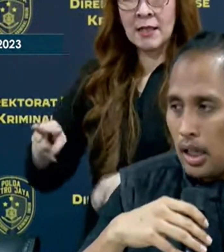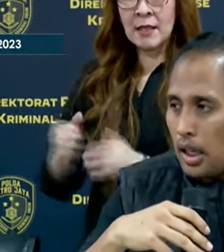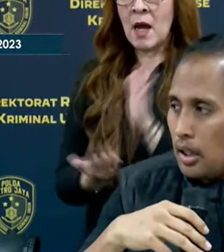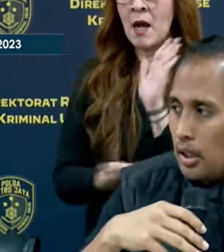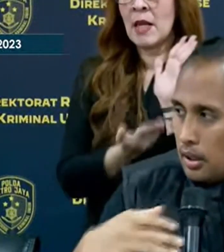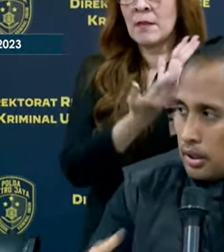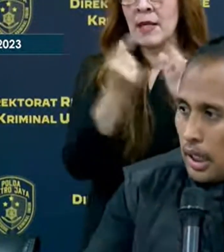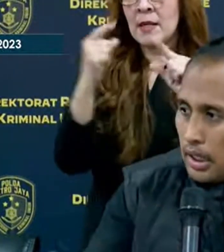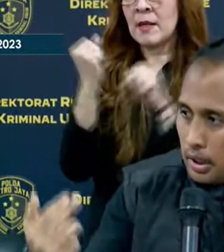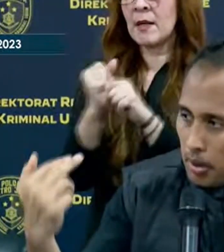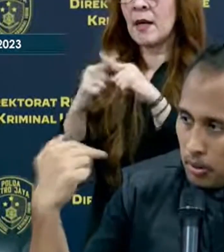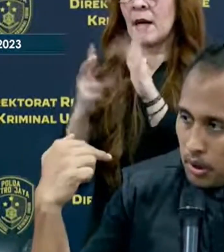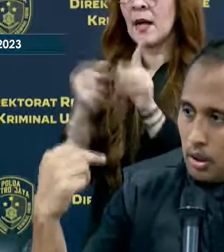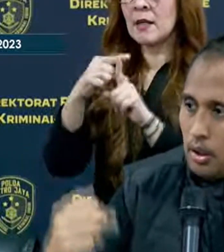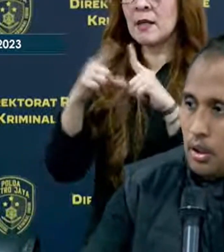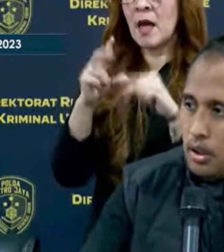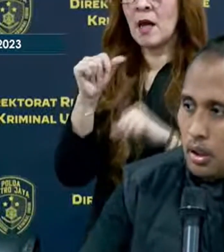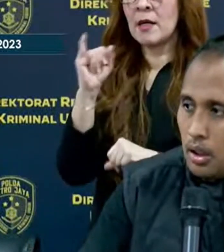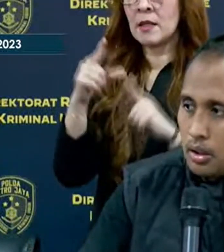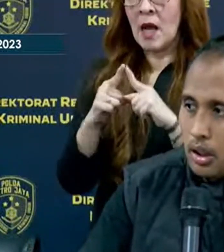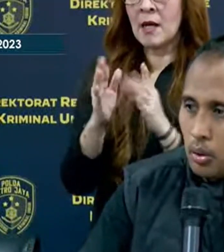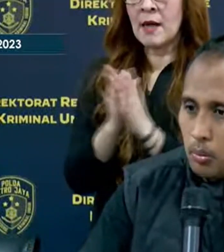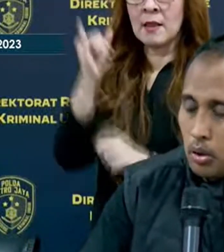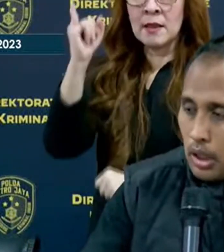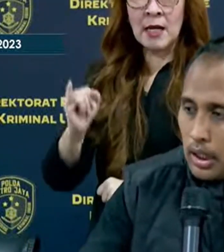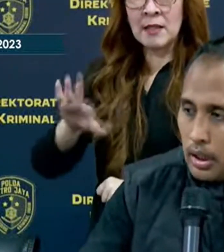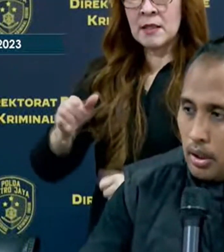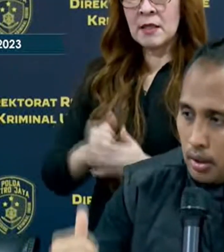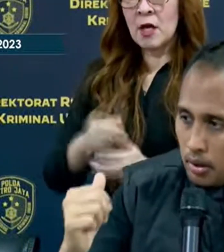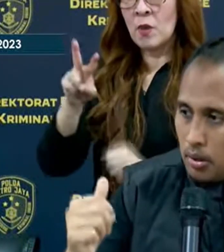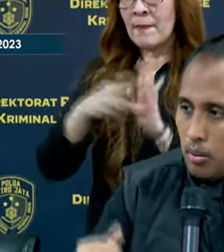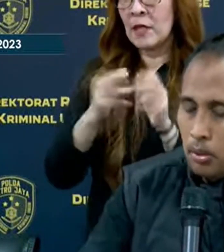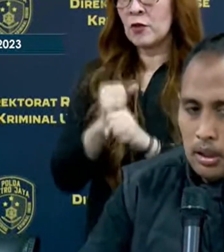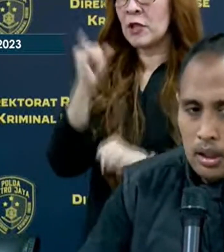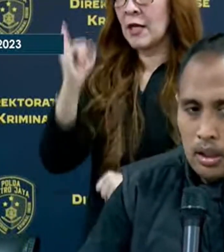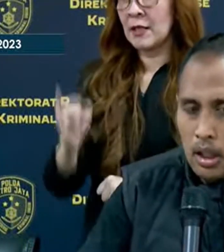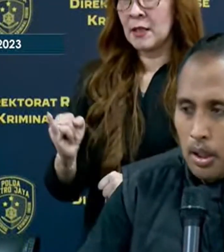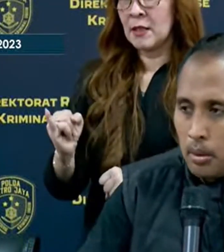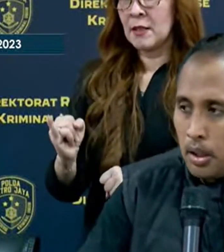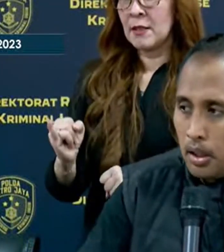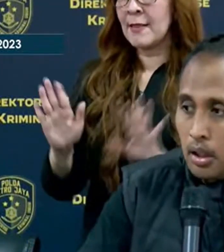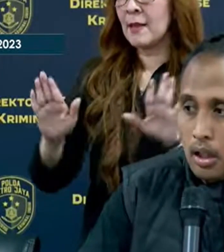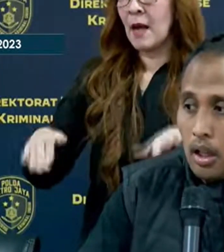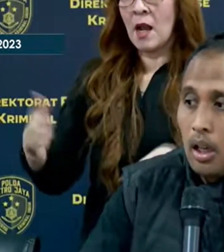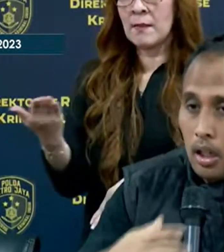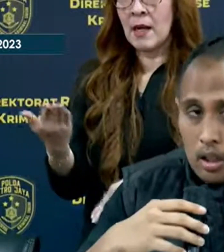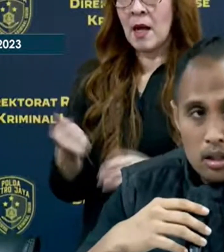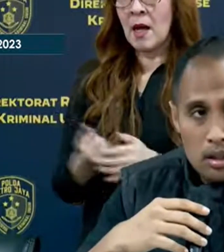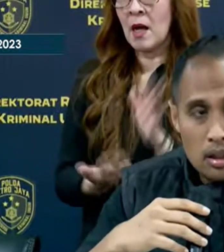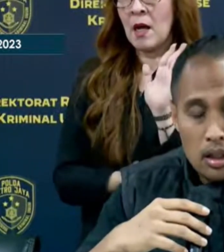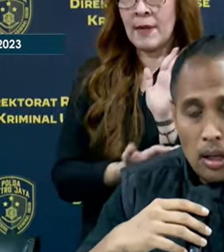Gandaria yang terakhir ini baru di sekitar dua minggu terakhir ini bertempat tinggal di apartemen